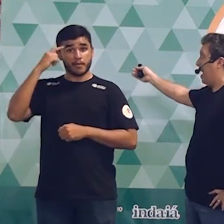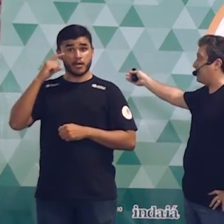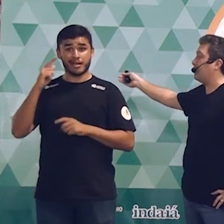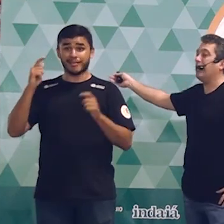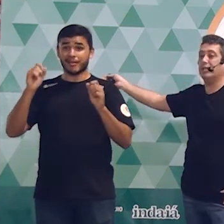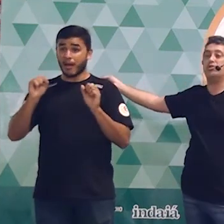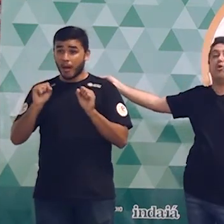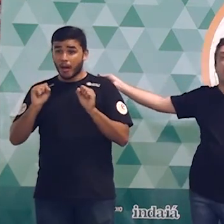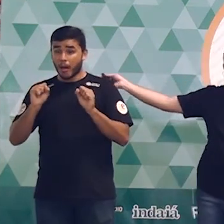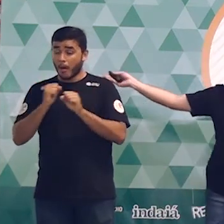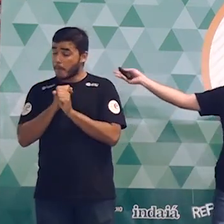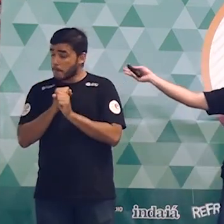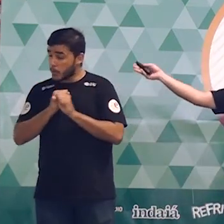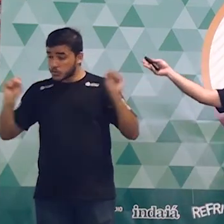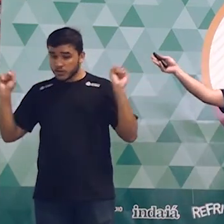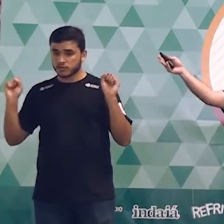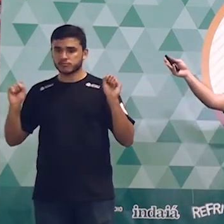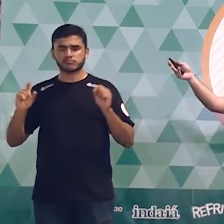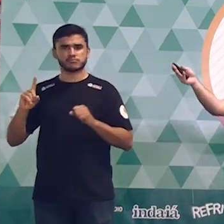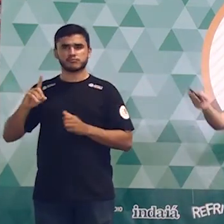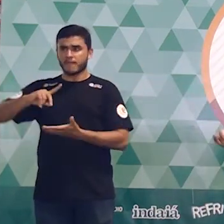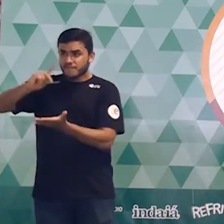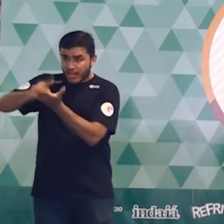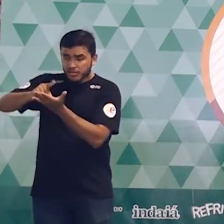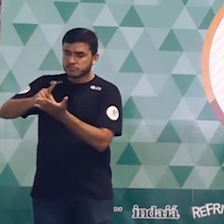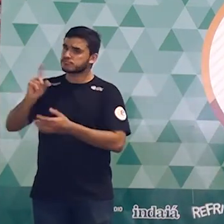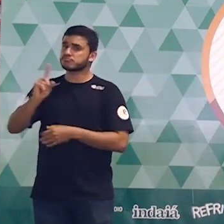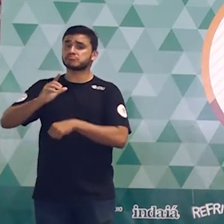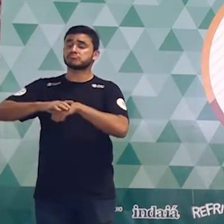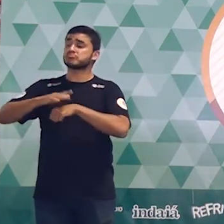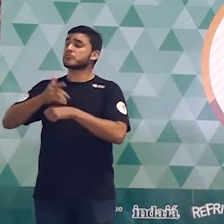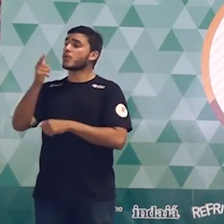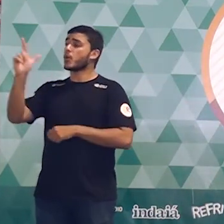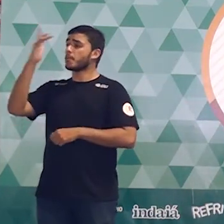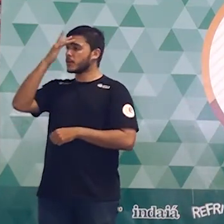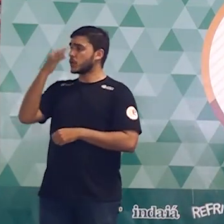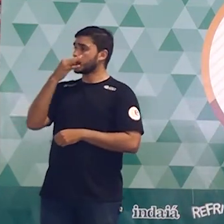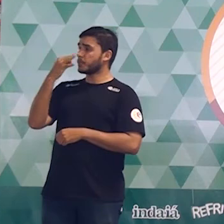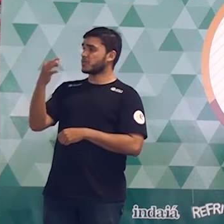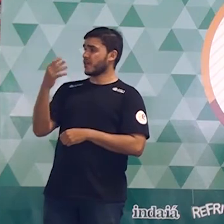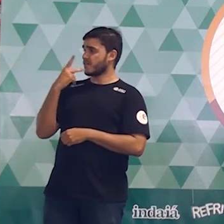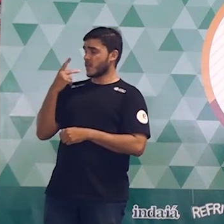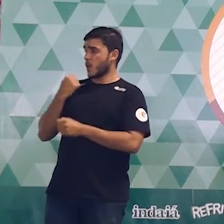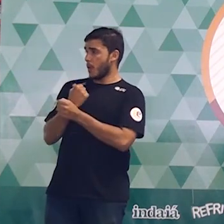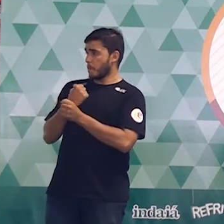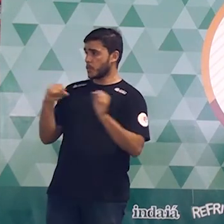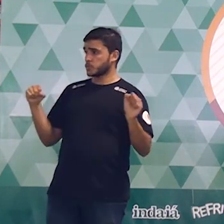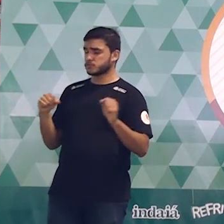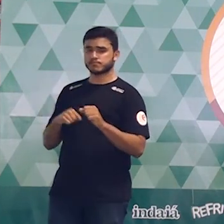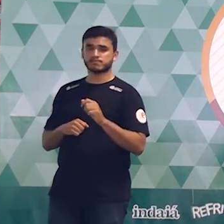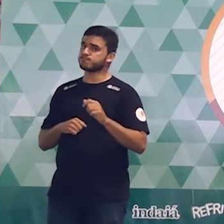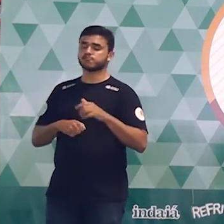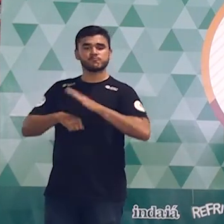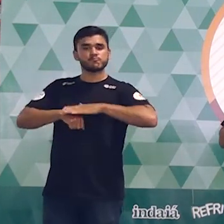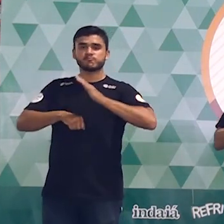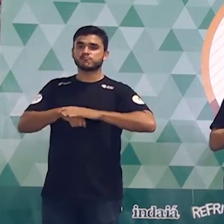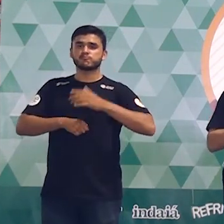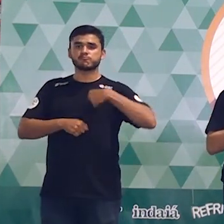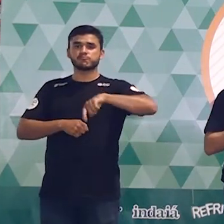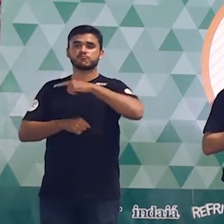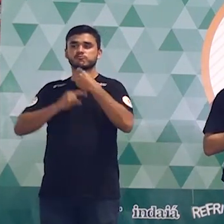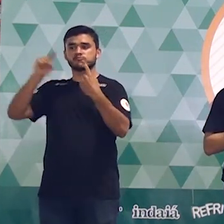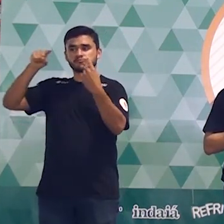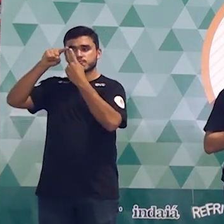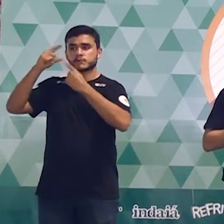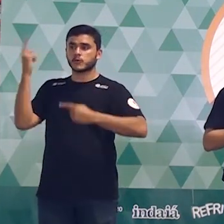é um fato, é só uma opinião. Hoje vocês vão exatamente comprovar e daqui a mais uns dias estarão fazendo lá e conquistando aquilo